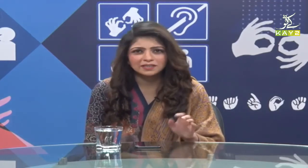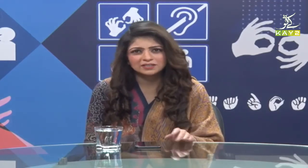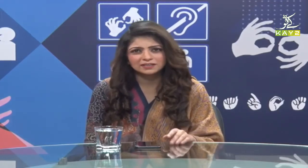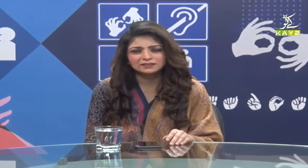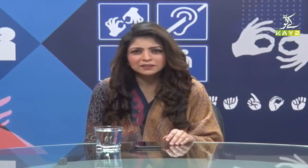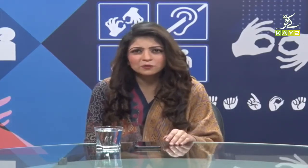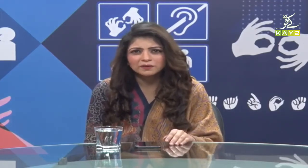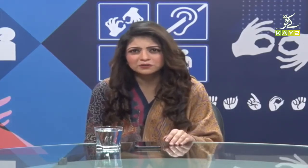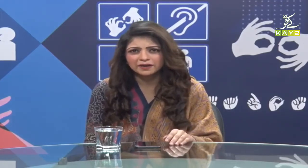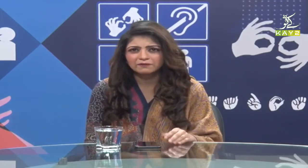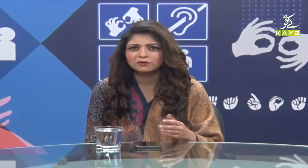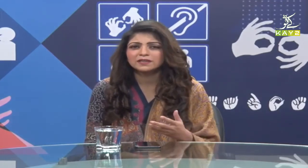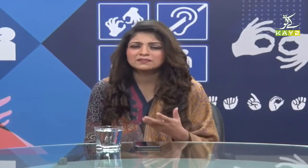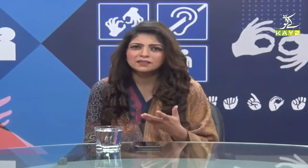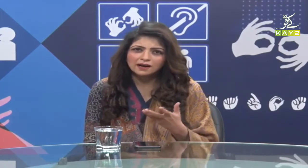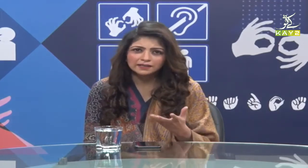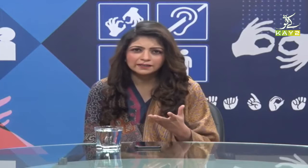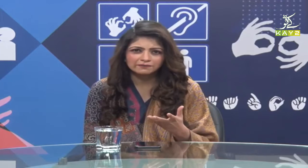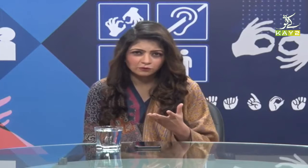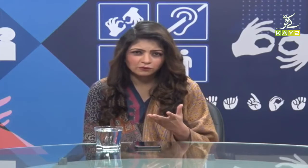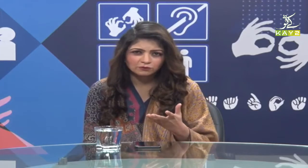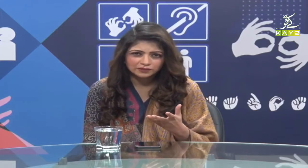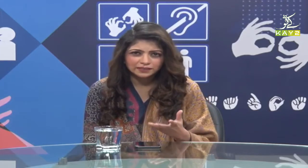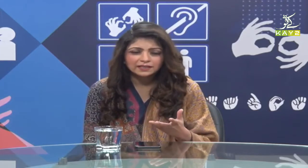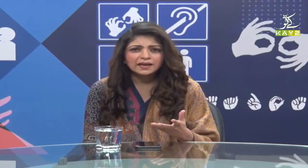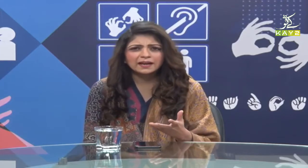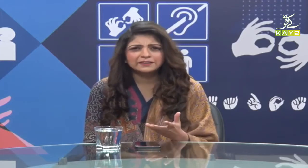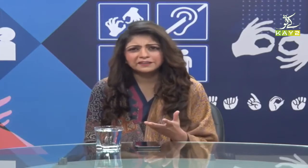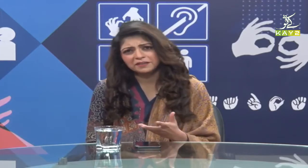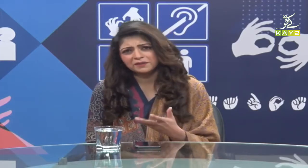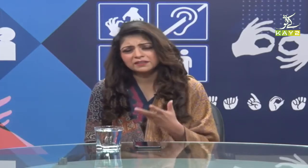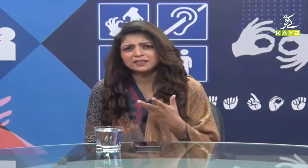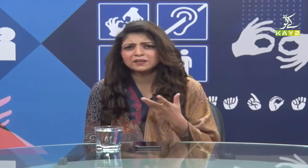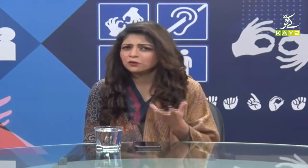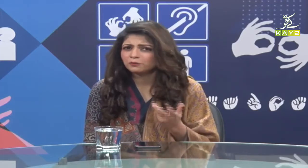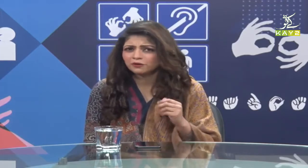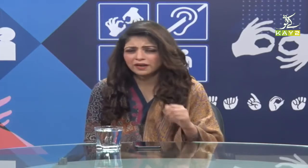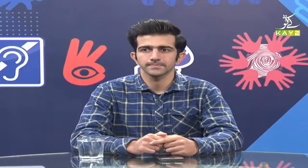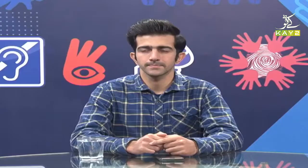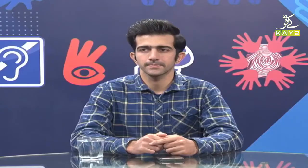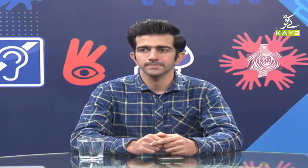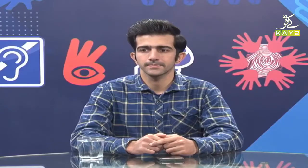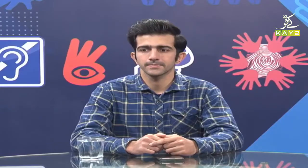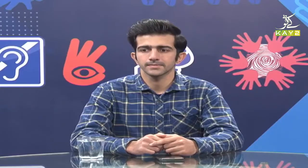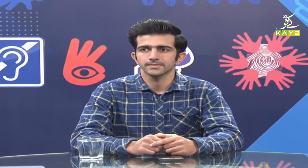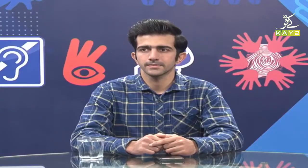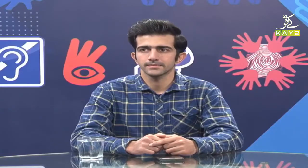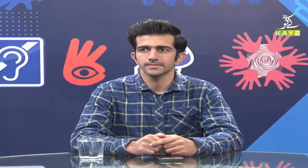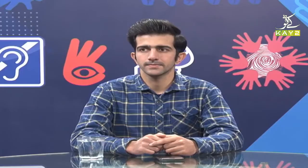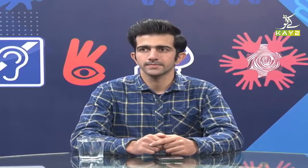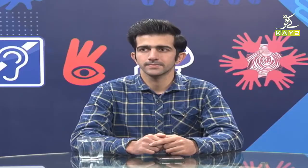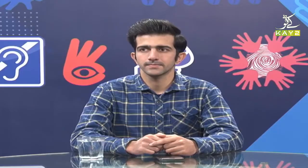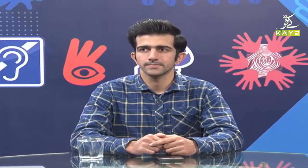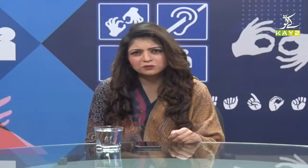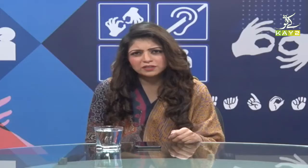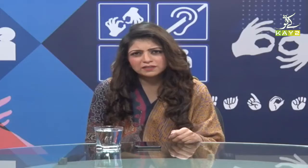और मीडिया चैनल के ऊपर जो है वो इस तरह के डेफ़ लोगों की एंटरटेनमेंट के लिए कोई प्रोग्राम शुरू ही नहीं किया गया था।